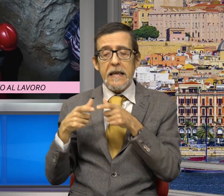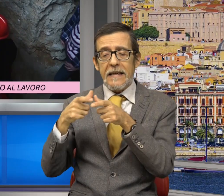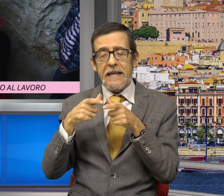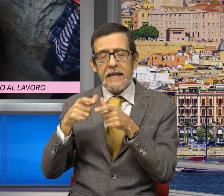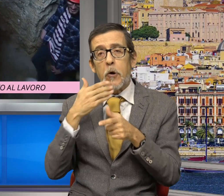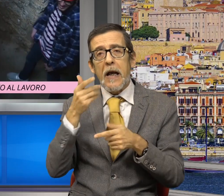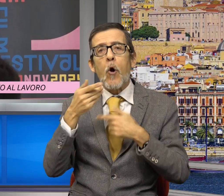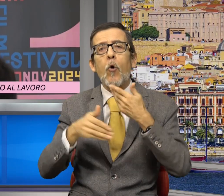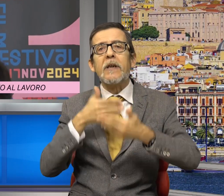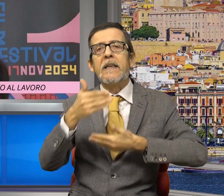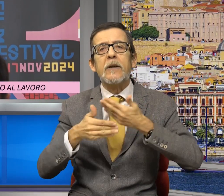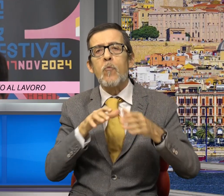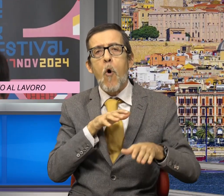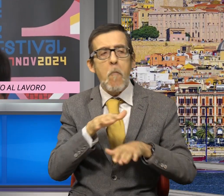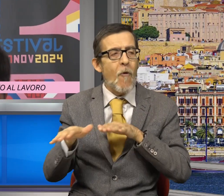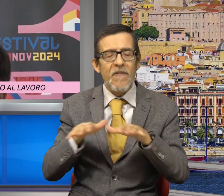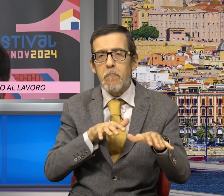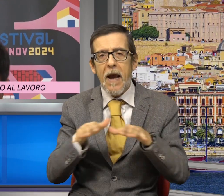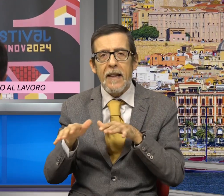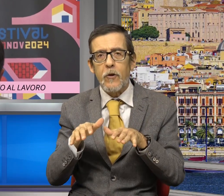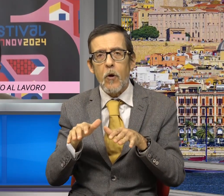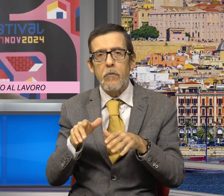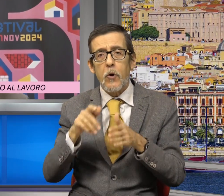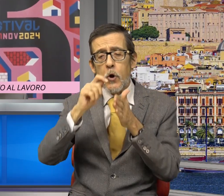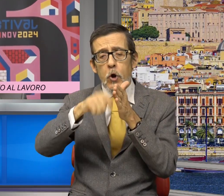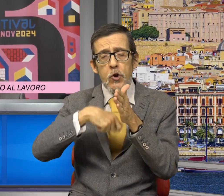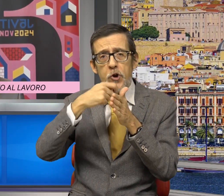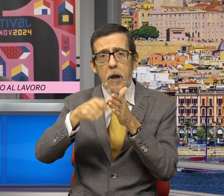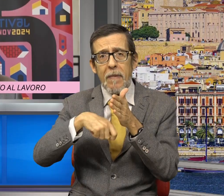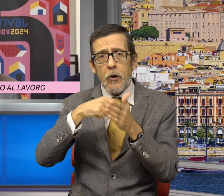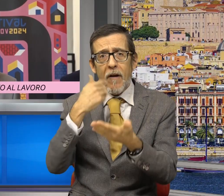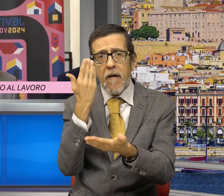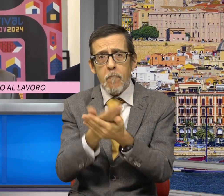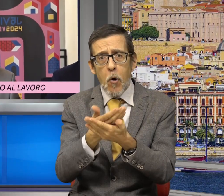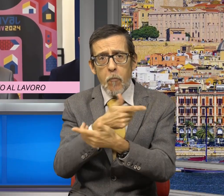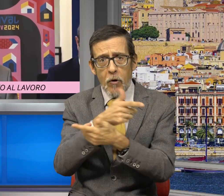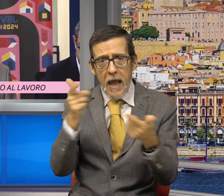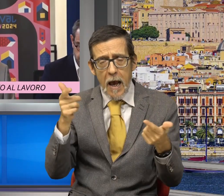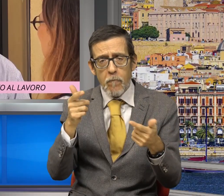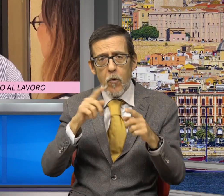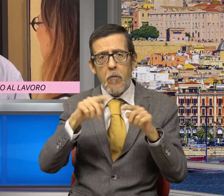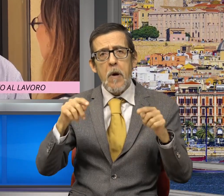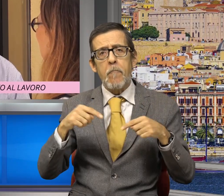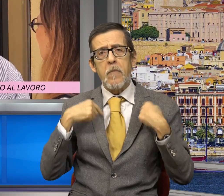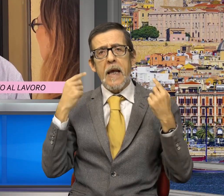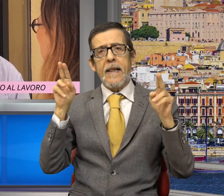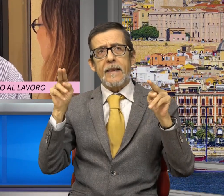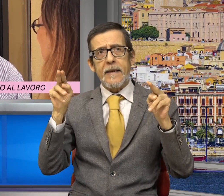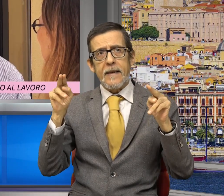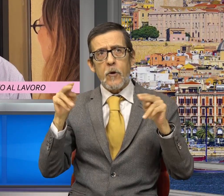movimento. La cinematografia che proporremo è relativa a alcuni dei migliori titoli italiani e internazionali della